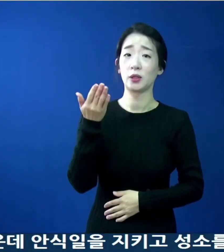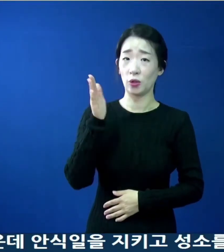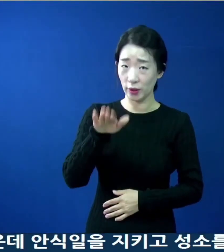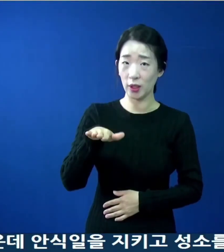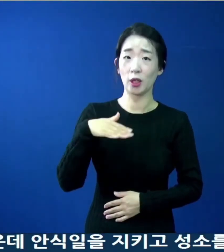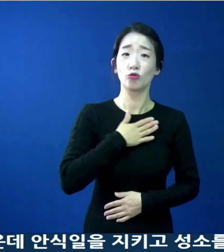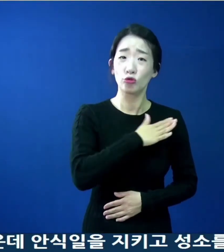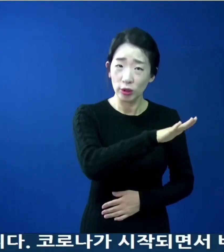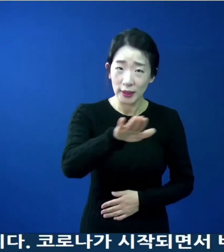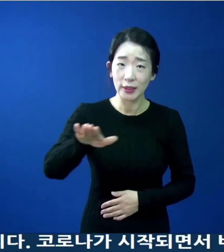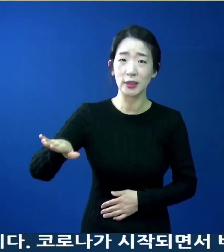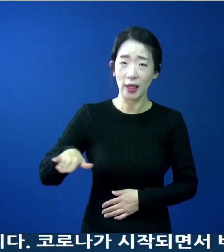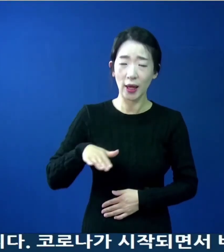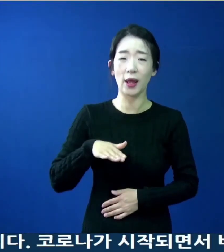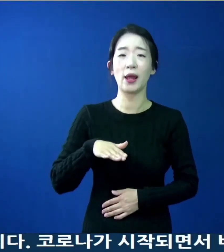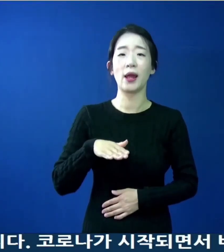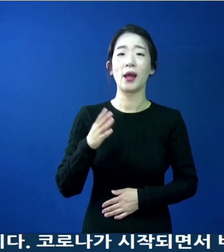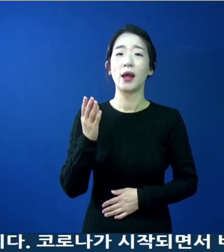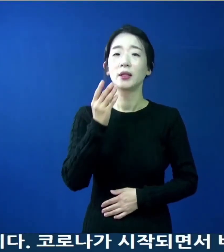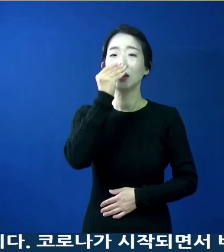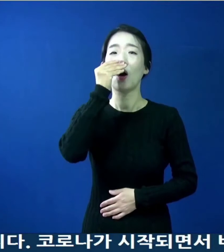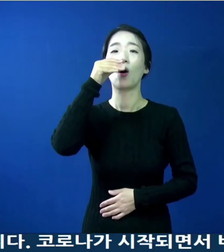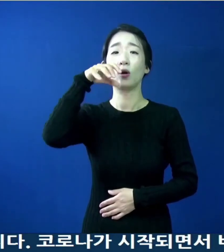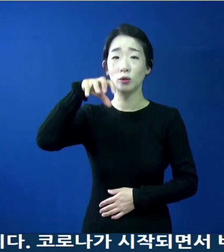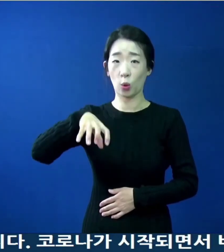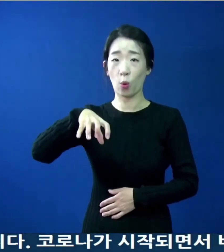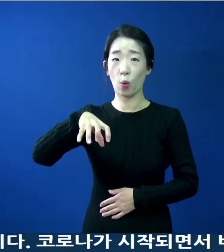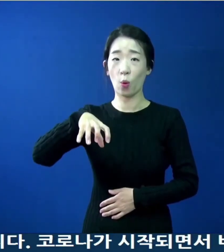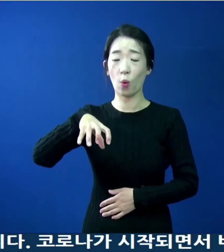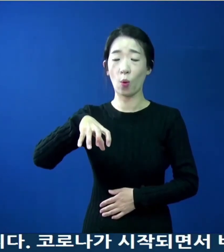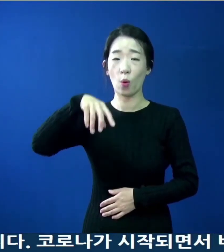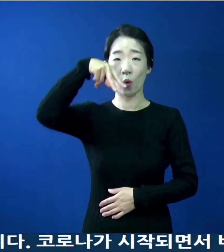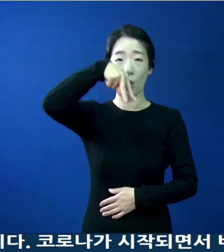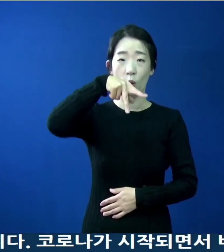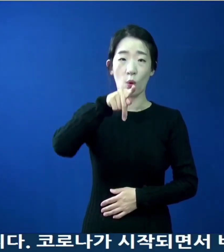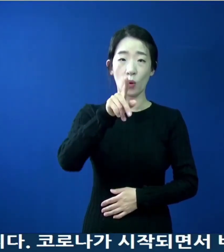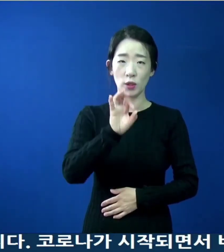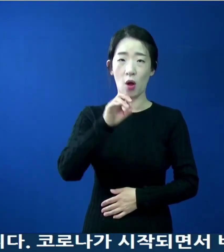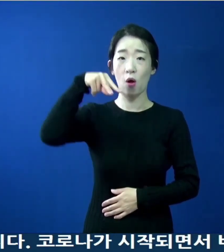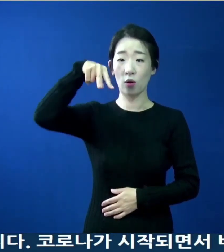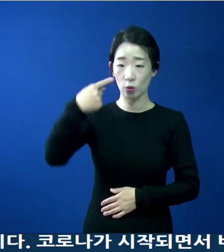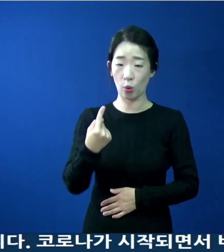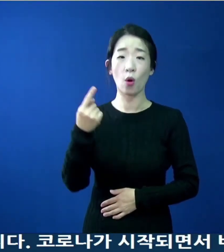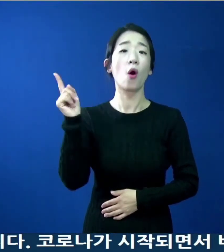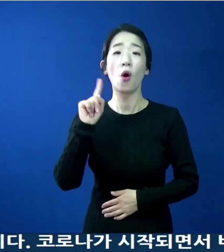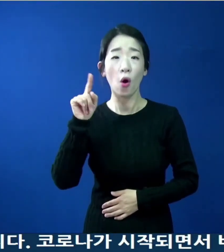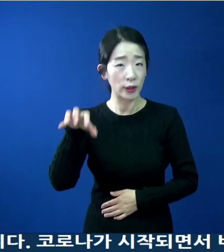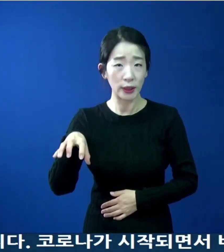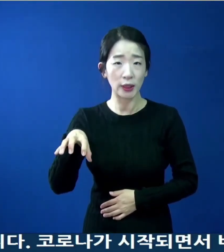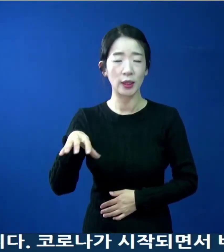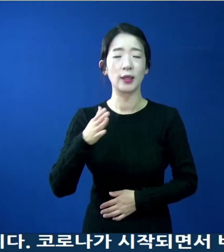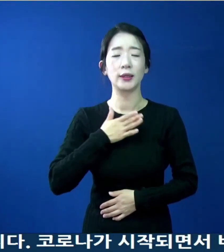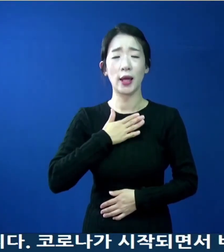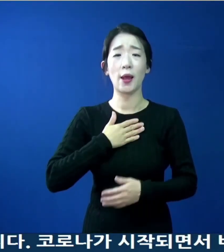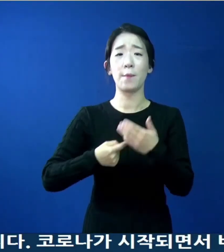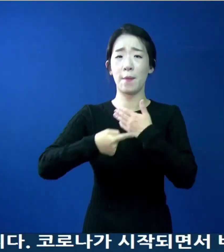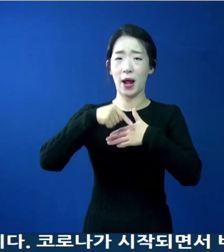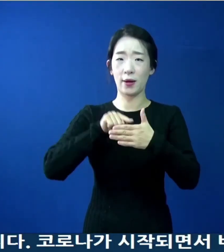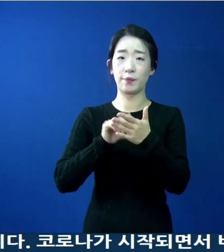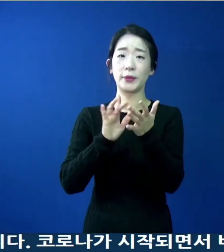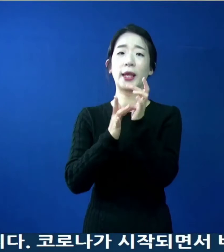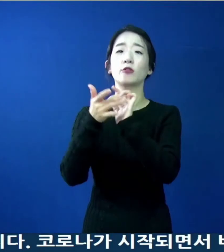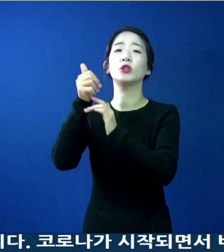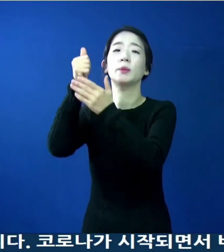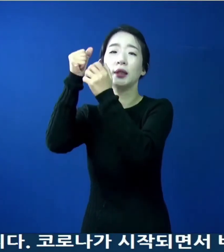우리의 성소는 우리 마음인 건 맞습니다. 예수님이 계신 곳이 성소예요. 그래서 꼭 교회 자리에 안